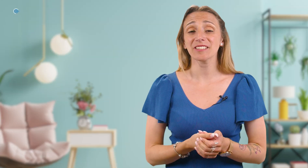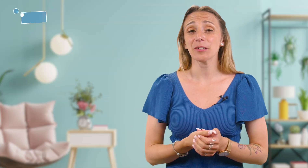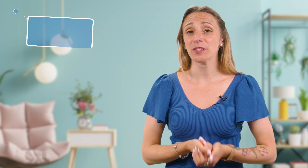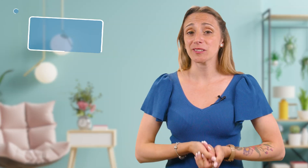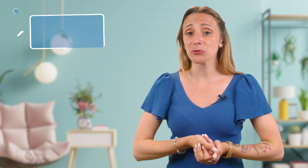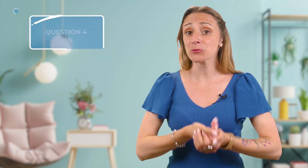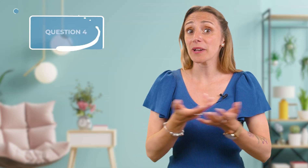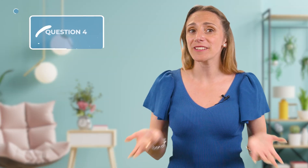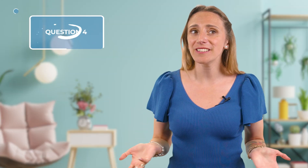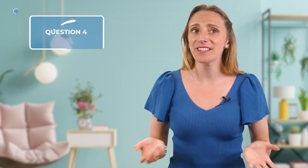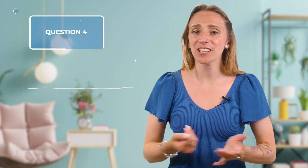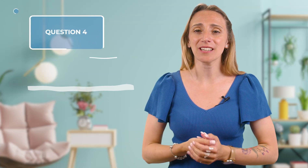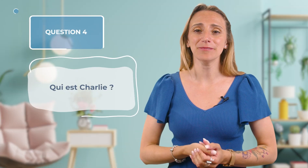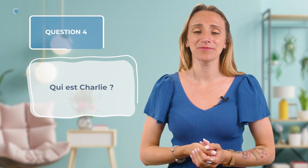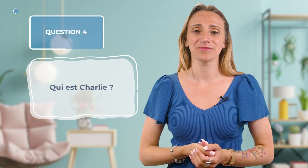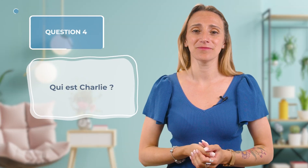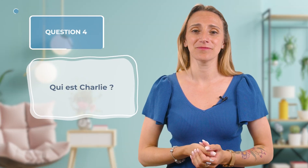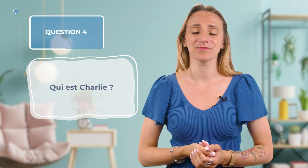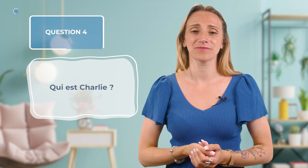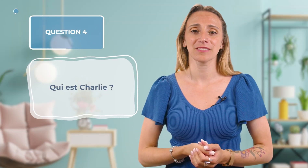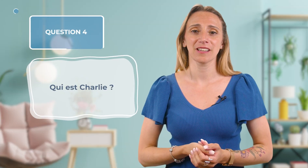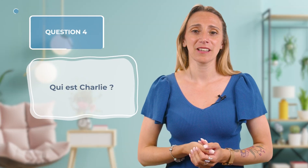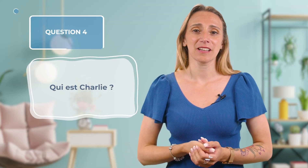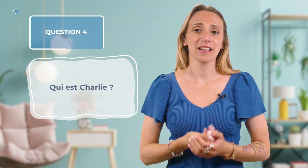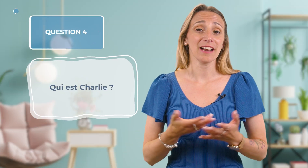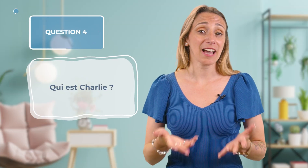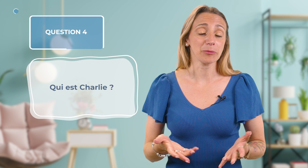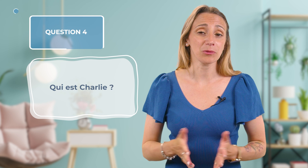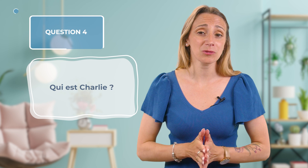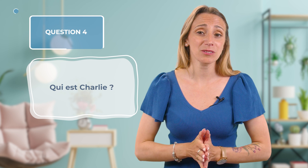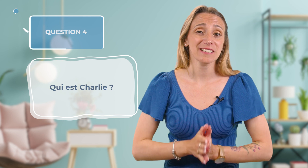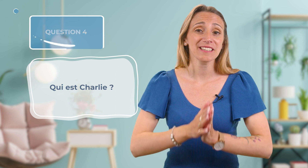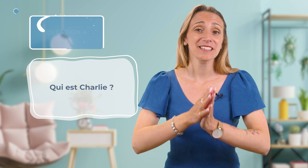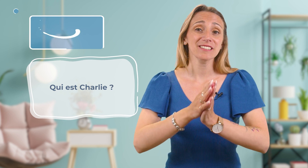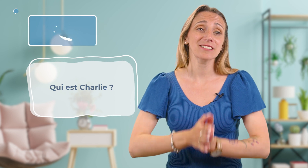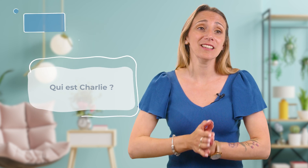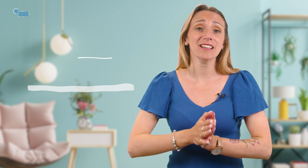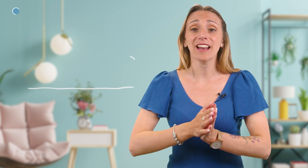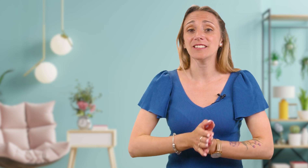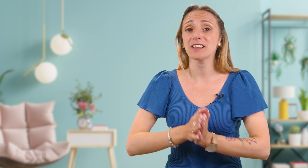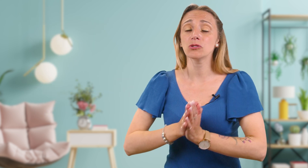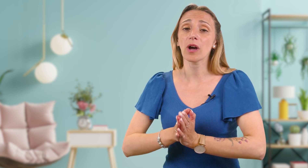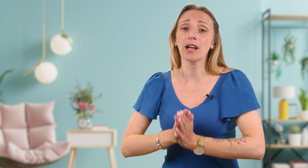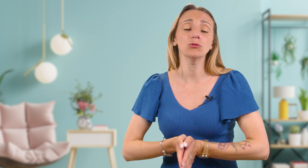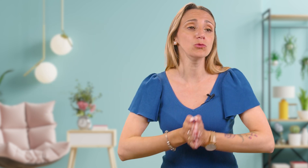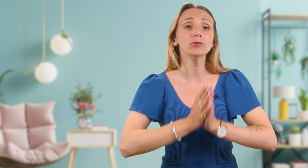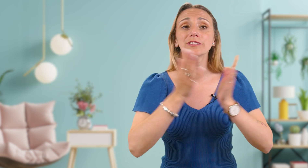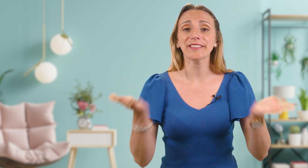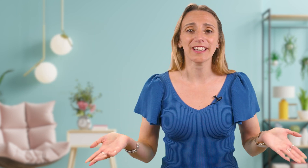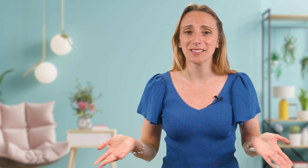Quatrième question, qui est Charlie? La réponse, c'est la nièce de Anne ou ta nièce.